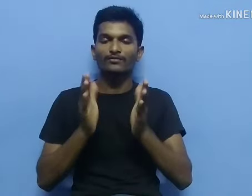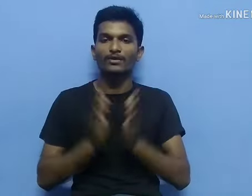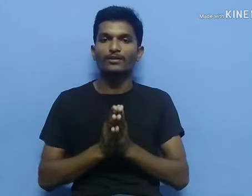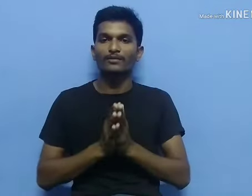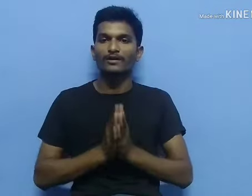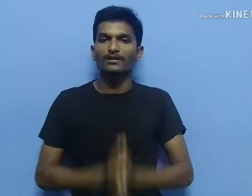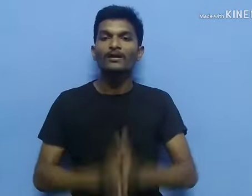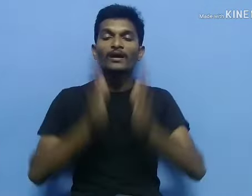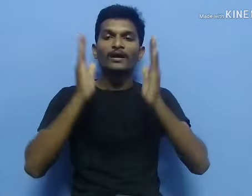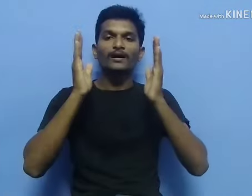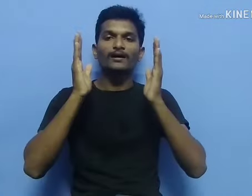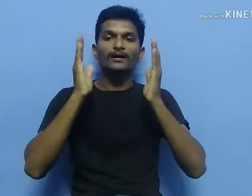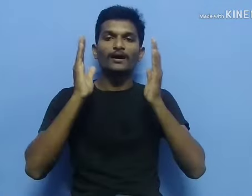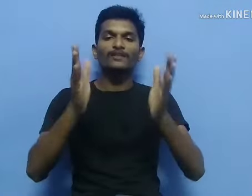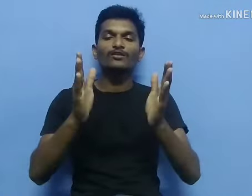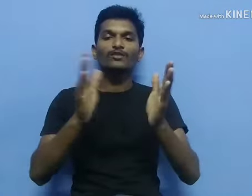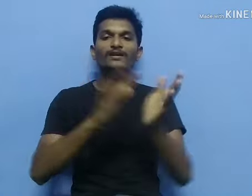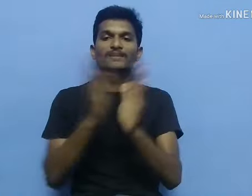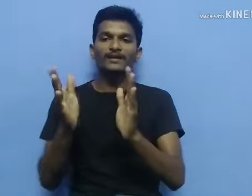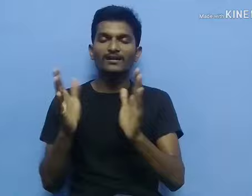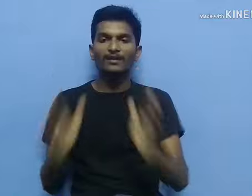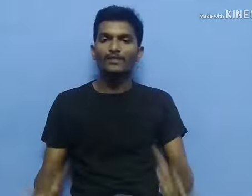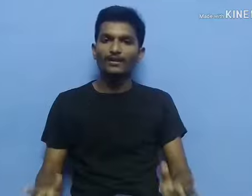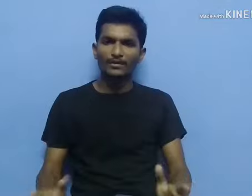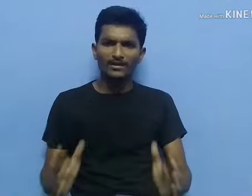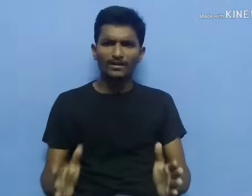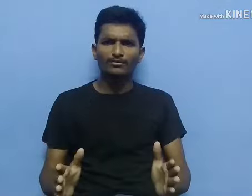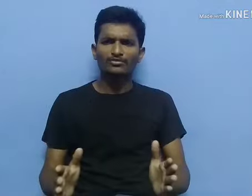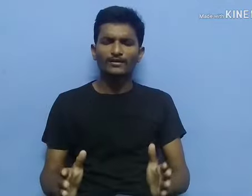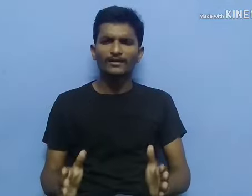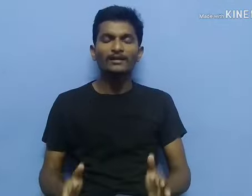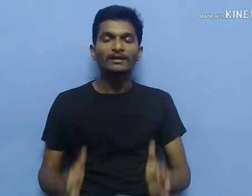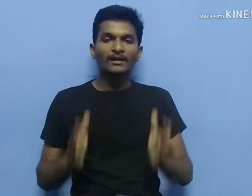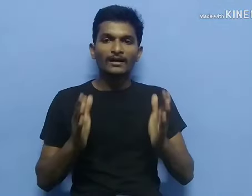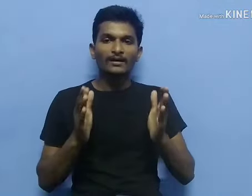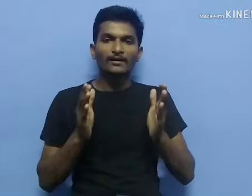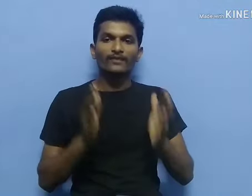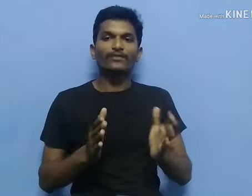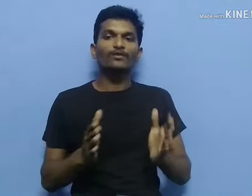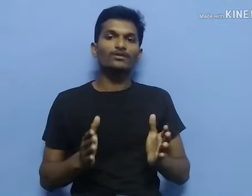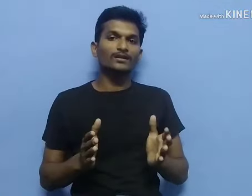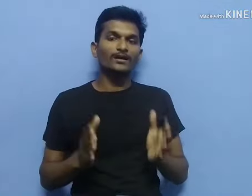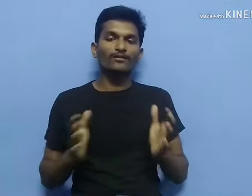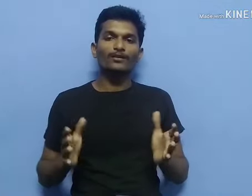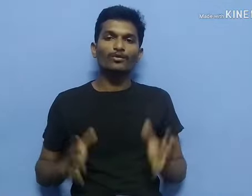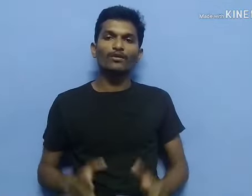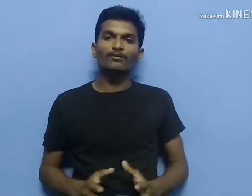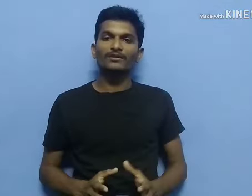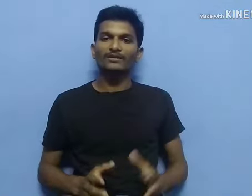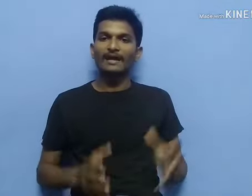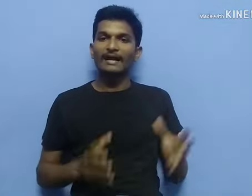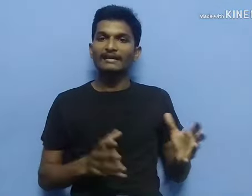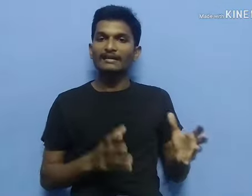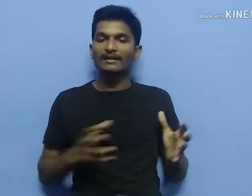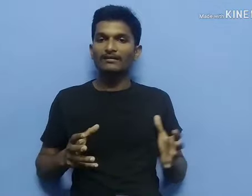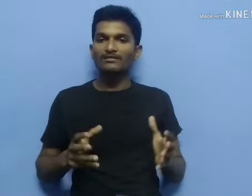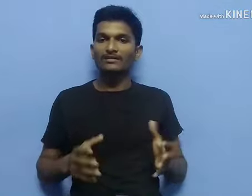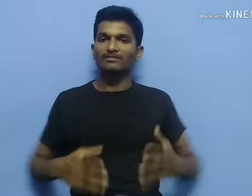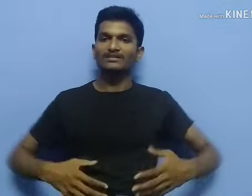வீடியோ மேக் பண்ணிருக்கேன். அதுக்கு முன்னாடி இது எதனால மேக் பண்ணிருக்கேன் அப்படின்னு சொல்லிடுறேன். என் ஃப்ரெண்ட் ஒருத்தர் இருக்கான், என்ன பண்ணுவான் அப்படின்னு பாத்தீங்கன்னா, அடிக்கடி என்கிட்ட வந்துட்டு